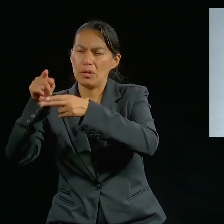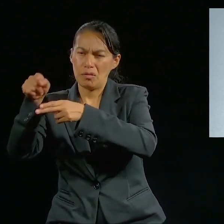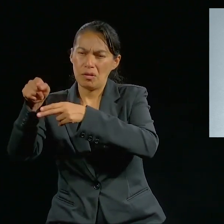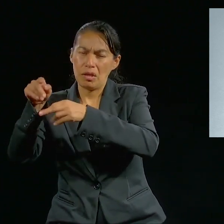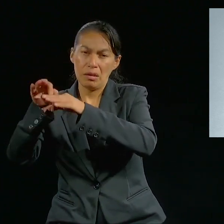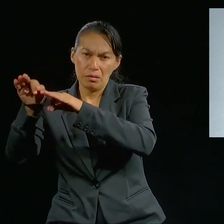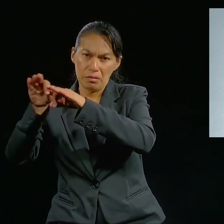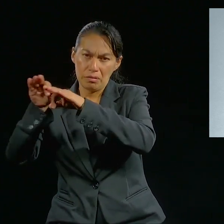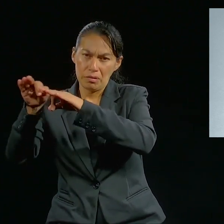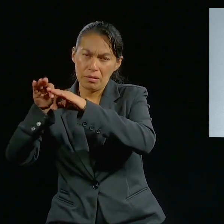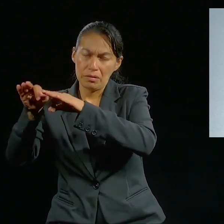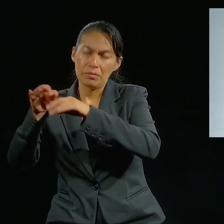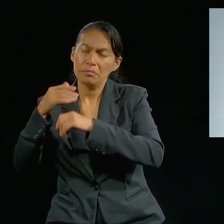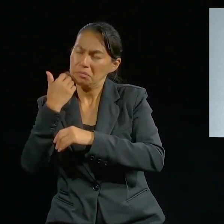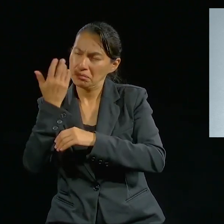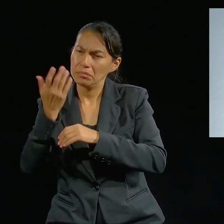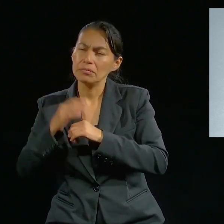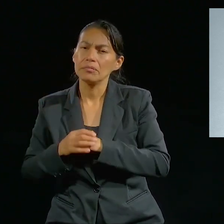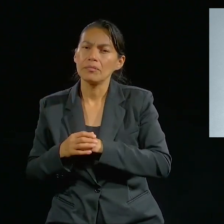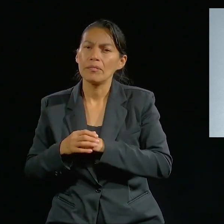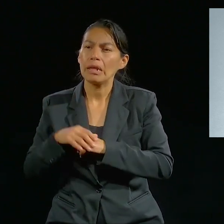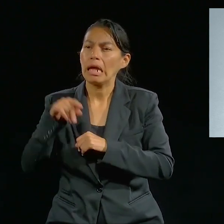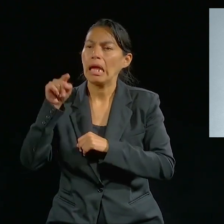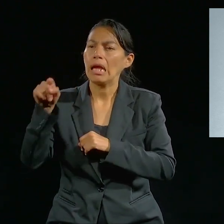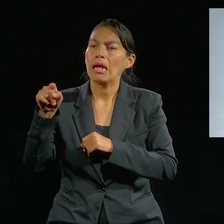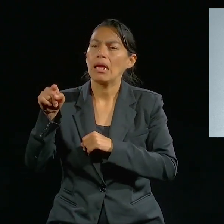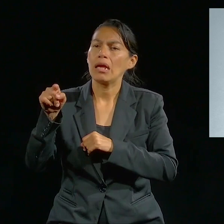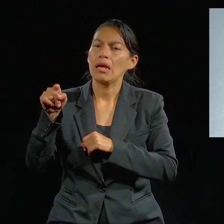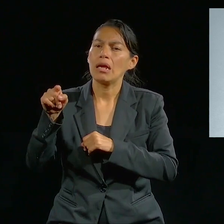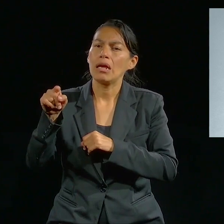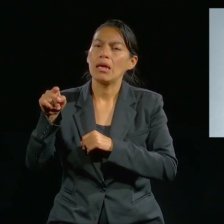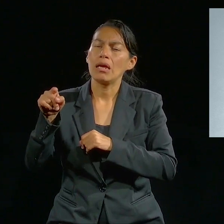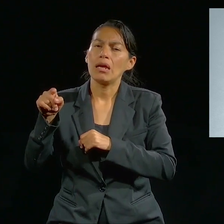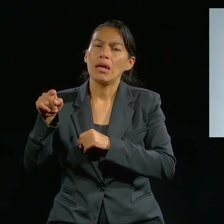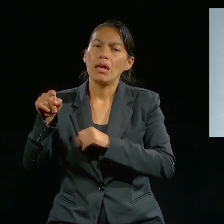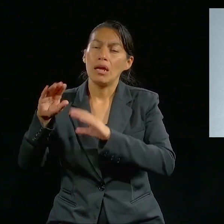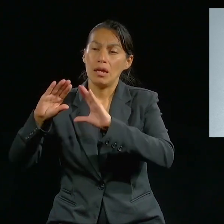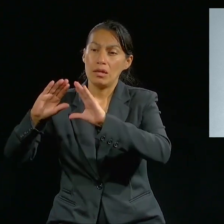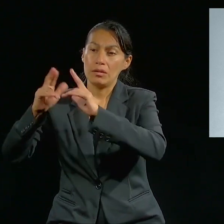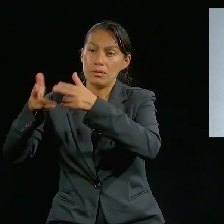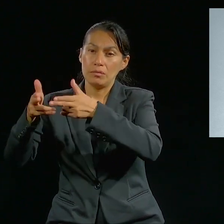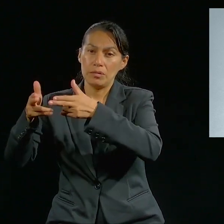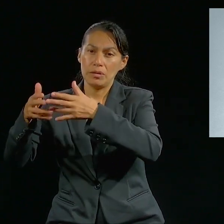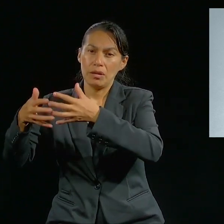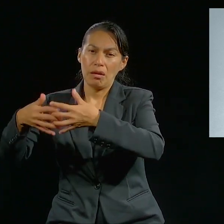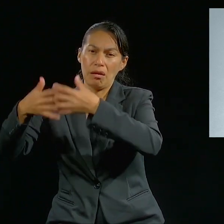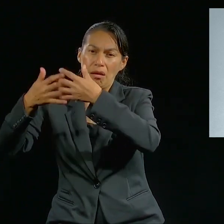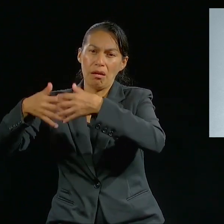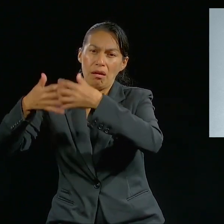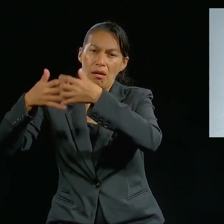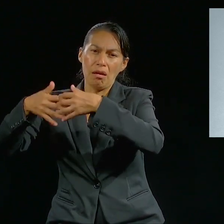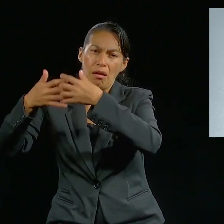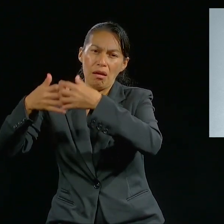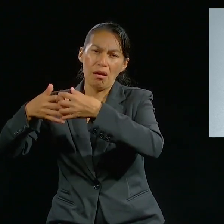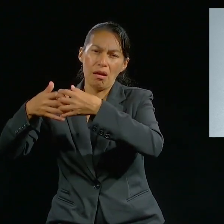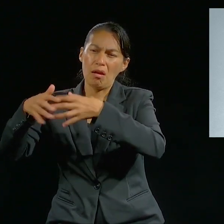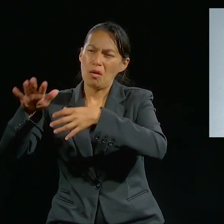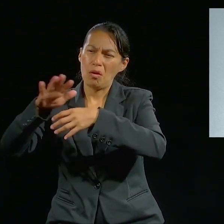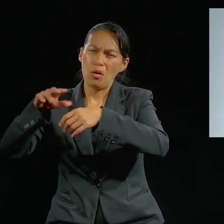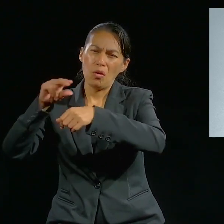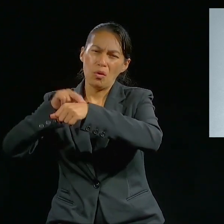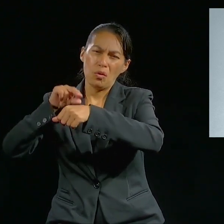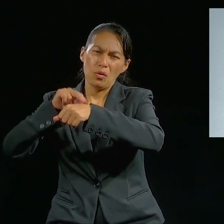intención de trabajar y en Chiapas encuentro una compañía americana que actúa como médico sin